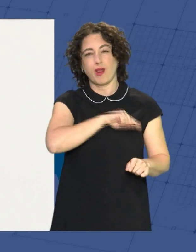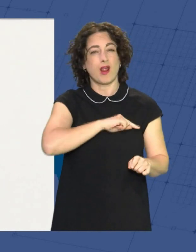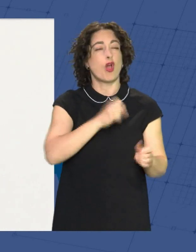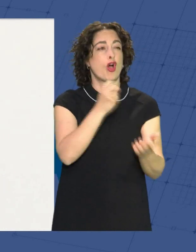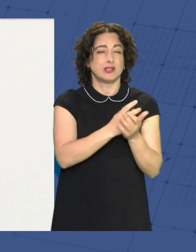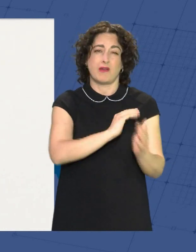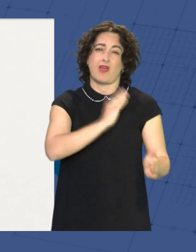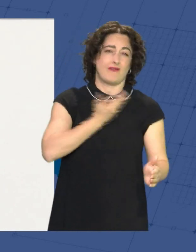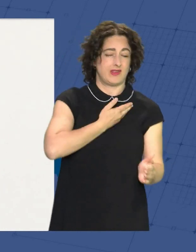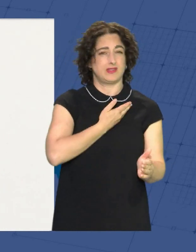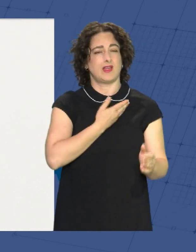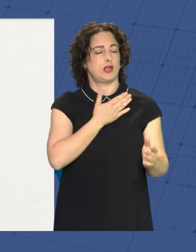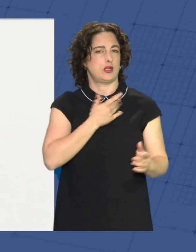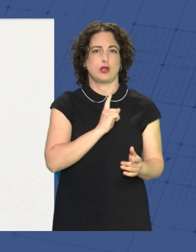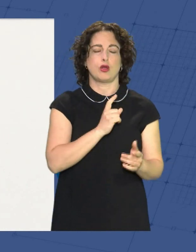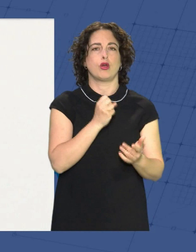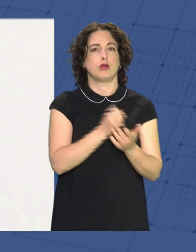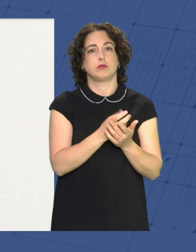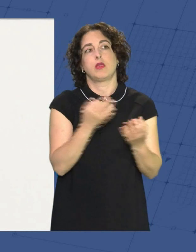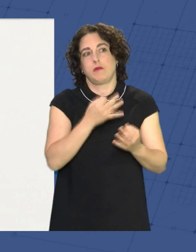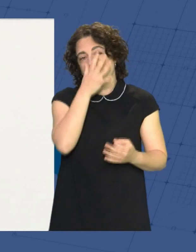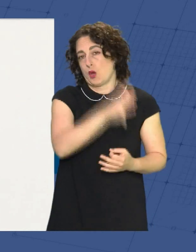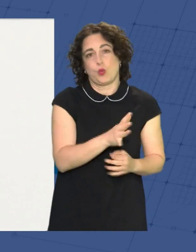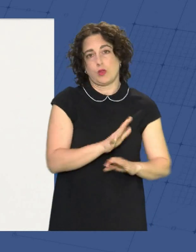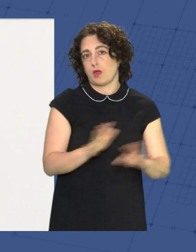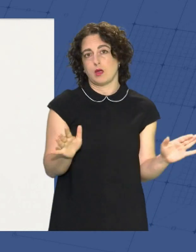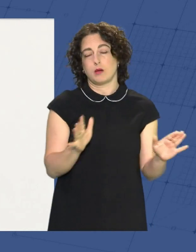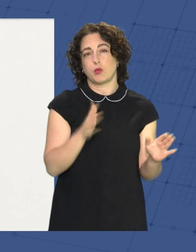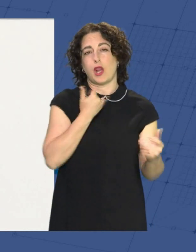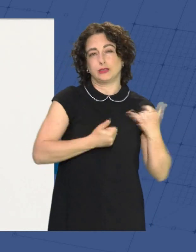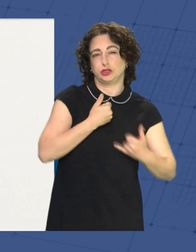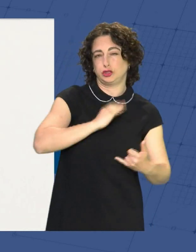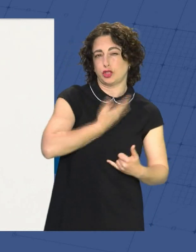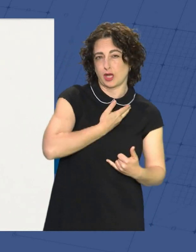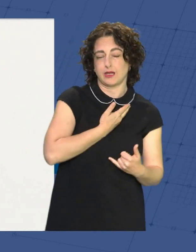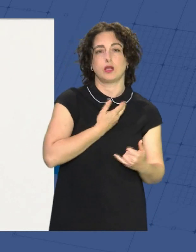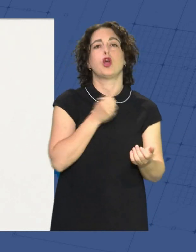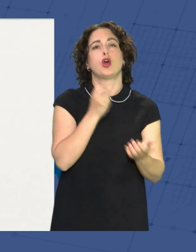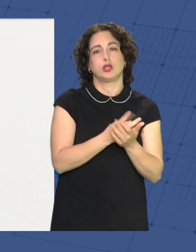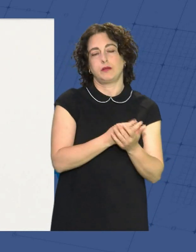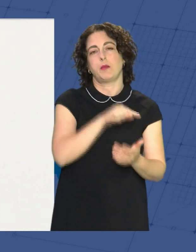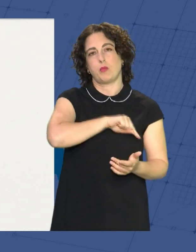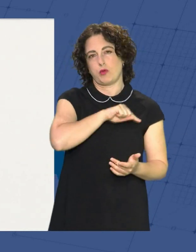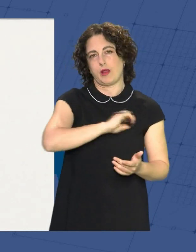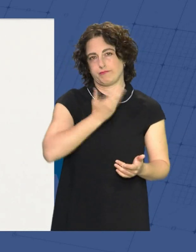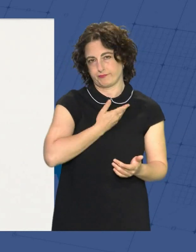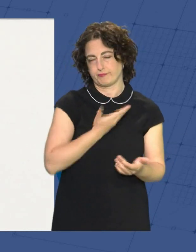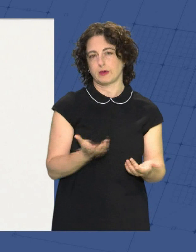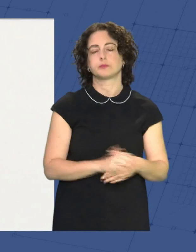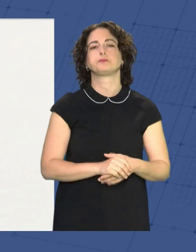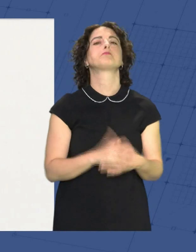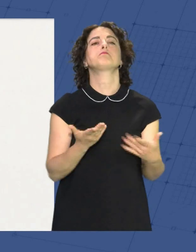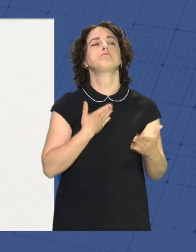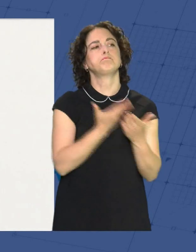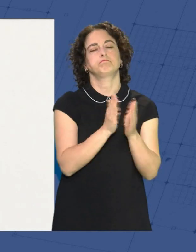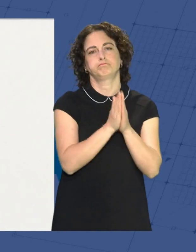que nos llevará evidentemente a tener que denunciarla por lesiones y nuevamente por integridad moral. Le diría